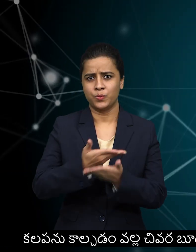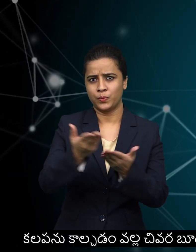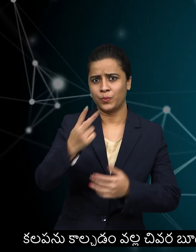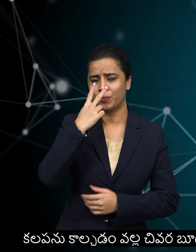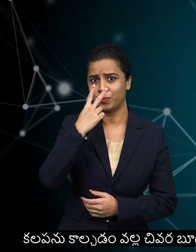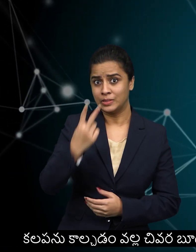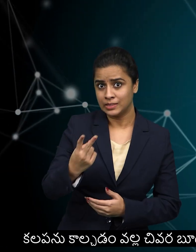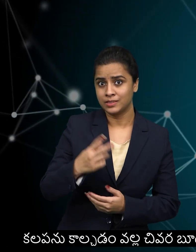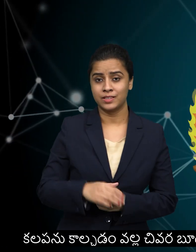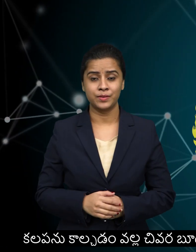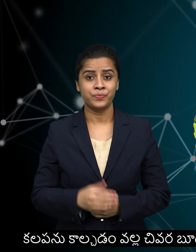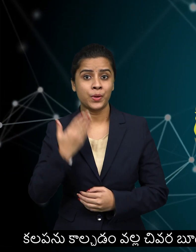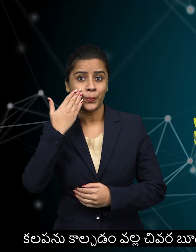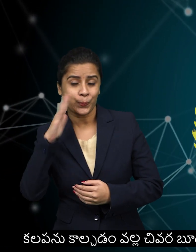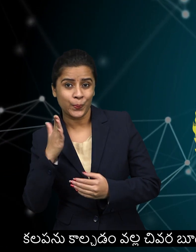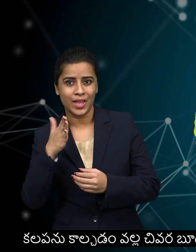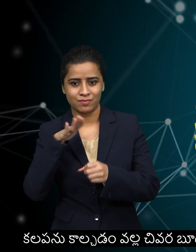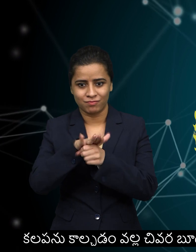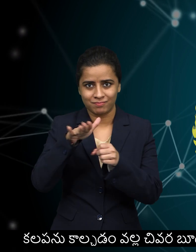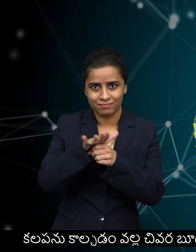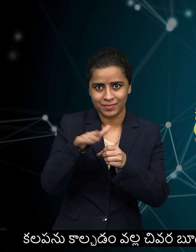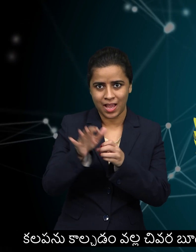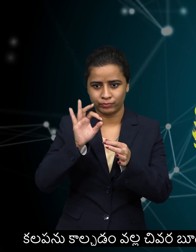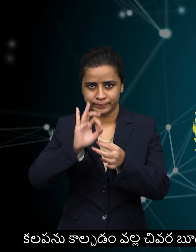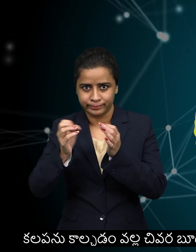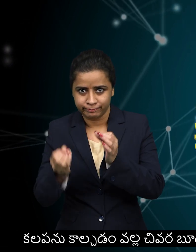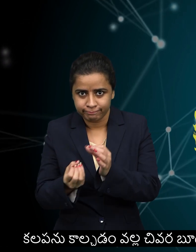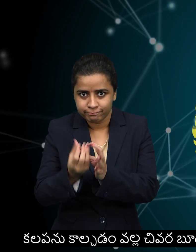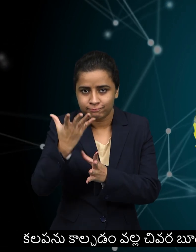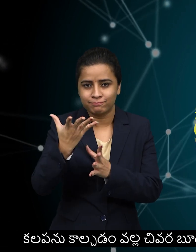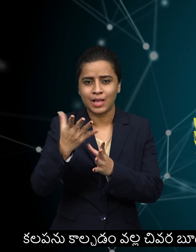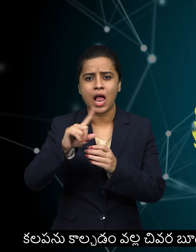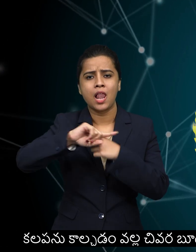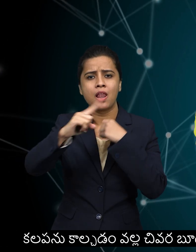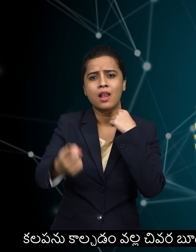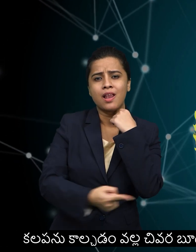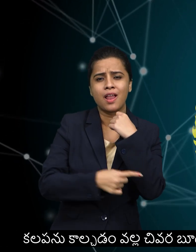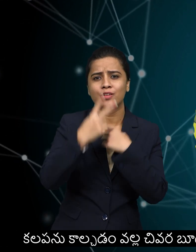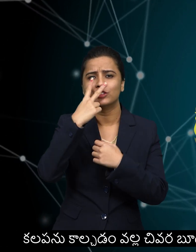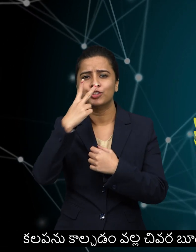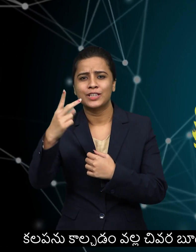కలపను కాల్చడం వల్ల చివర బూడిద మిగిలిపోతుందని మీరు గమనించారు.